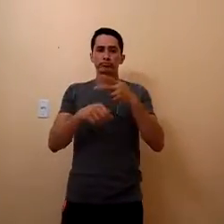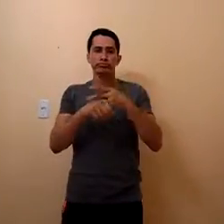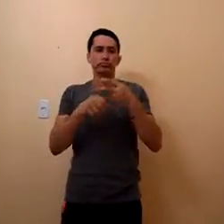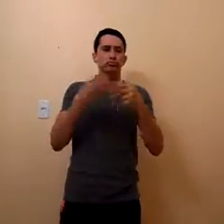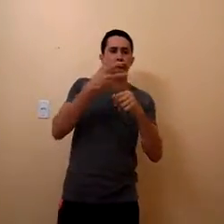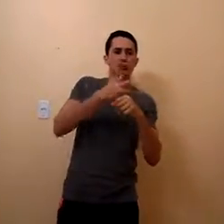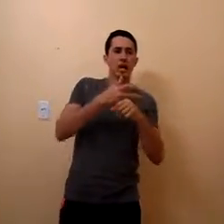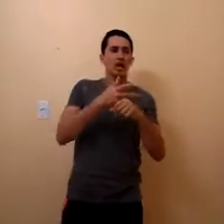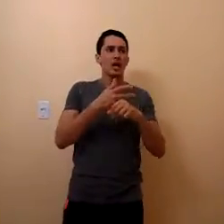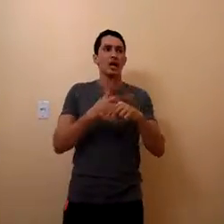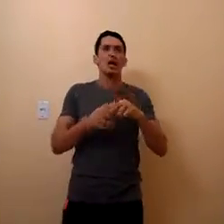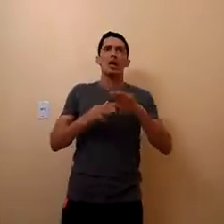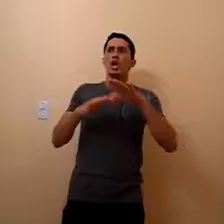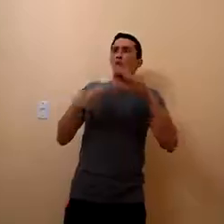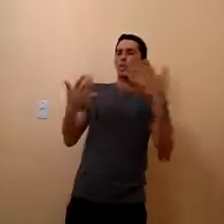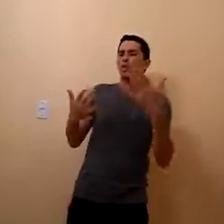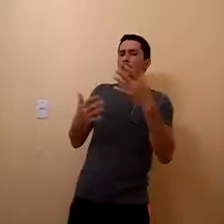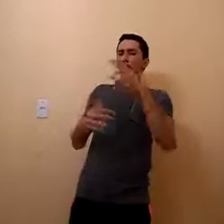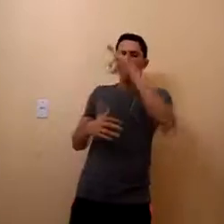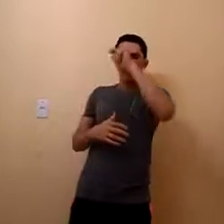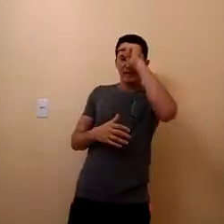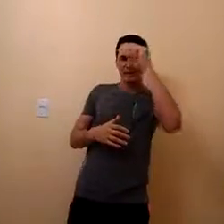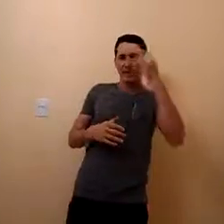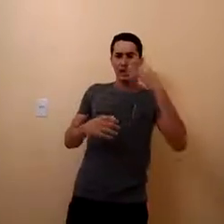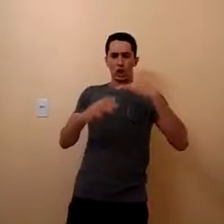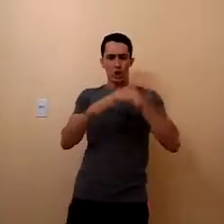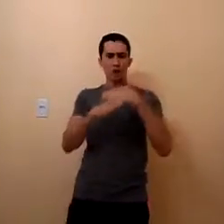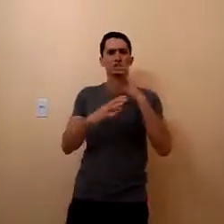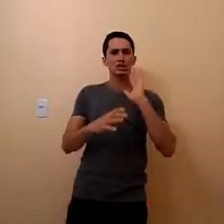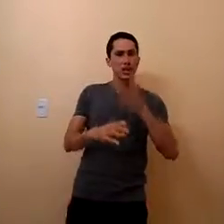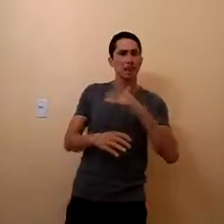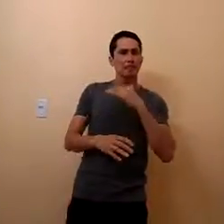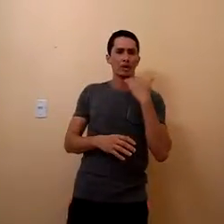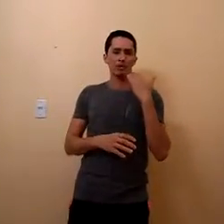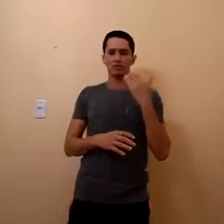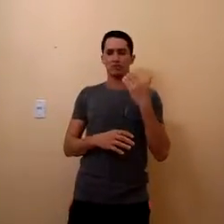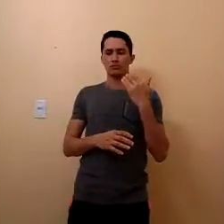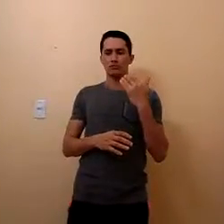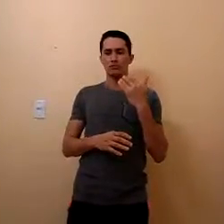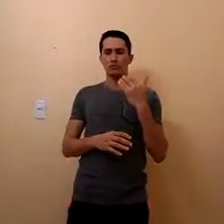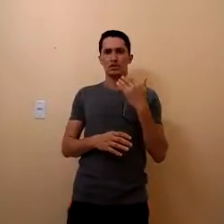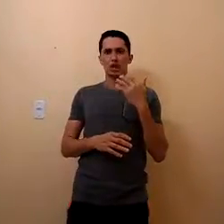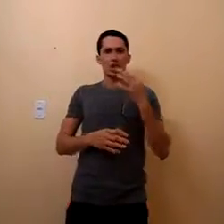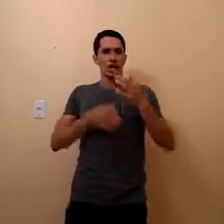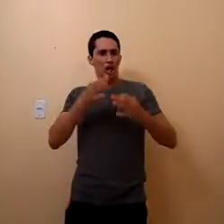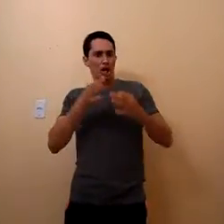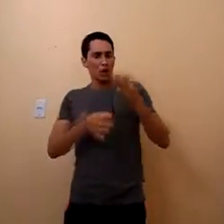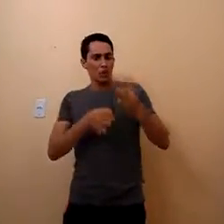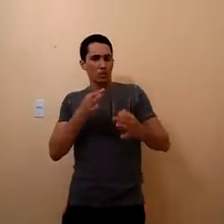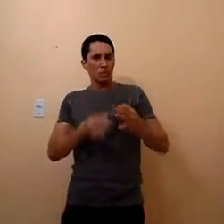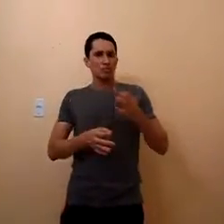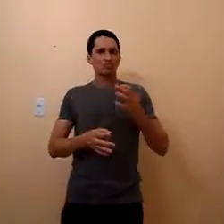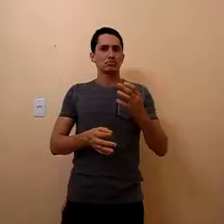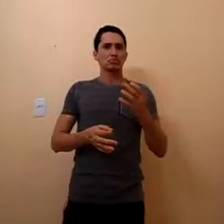que o prefeito de um município foi assassinado, que o promotor do município é